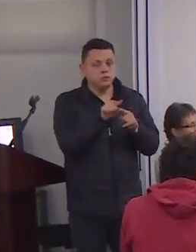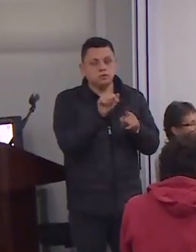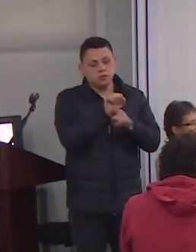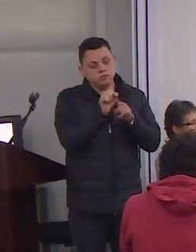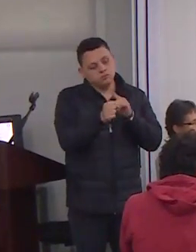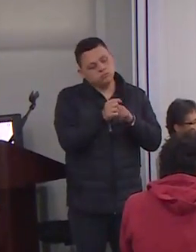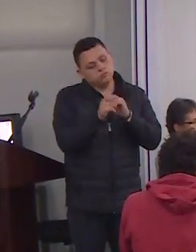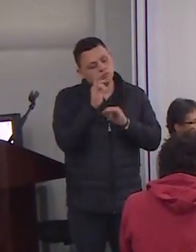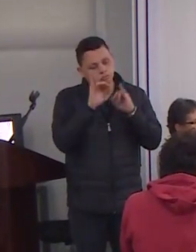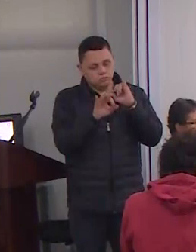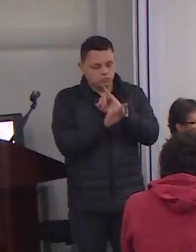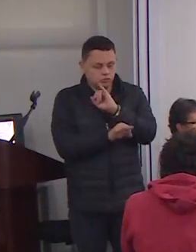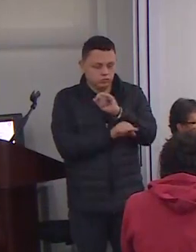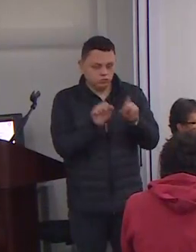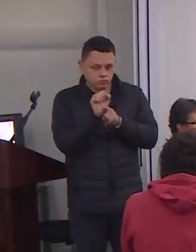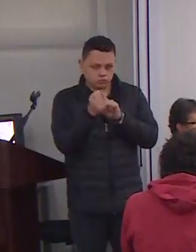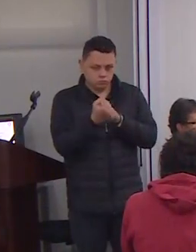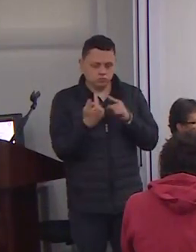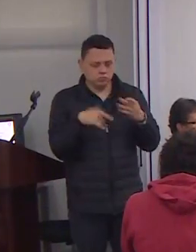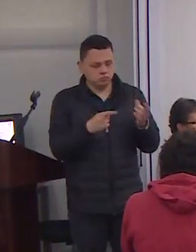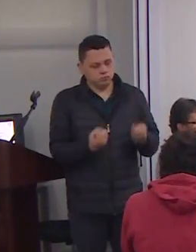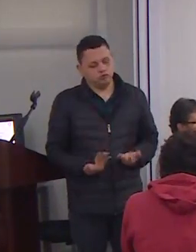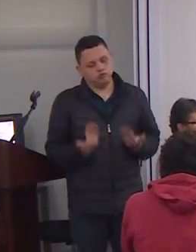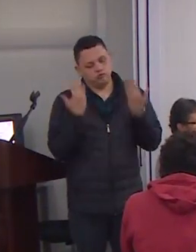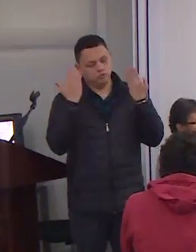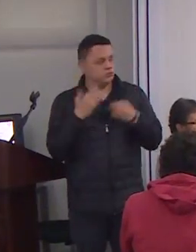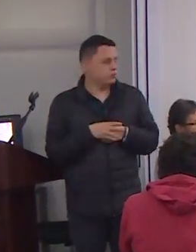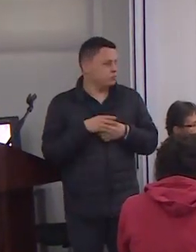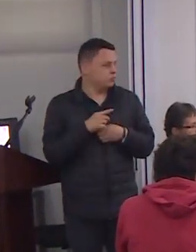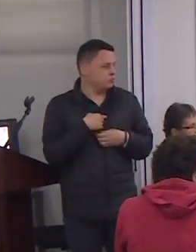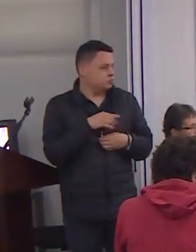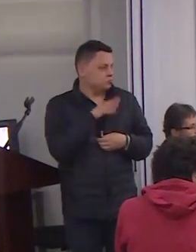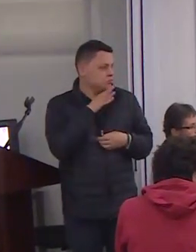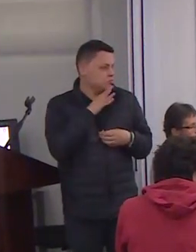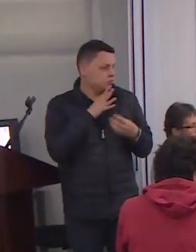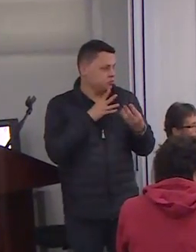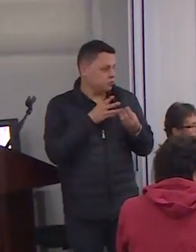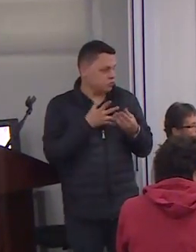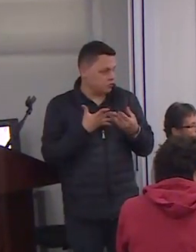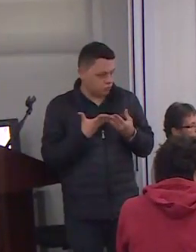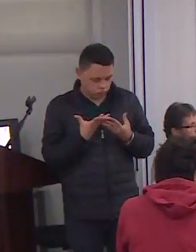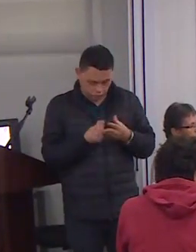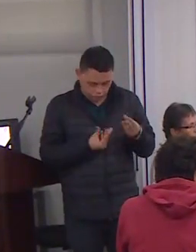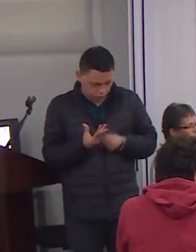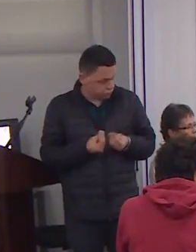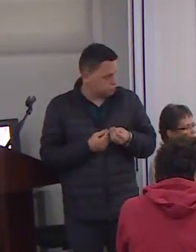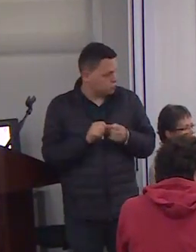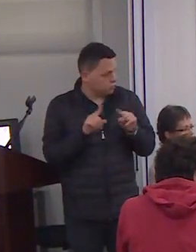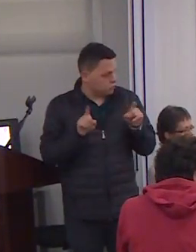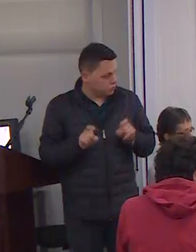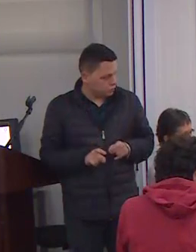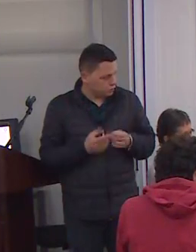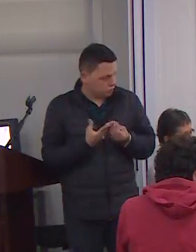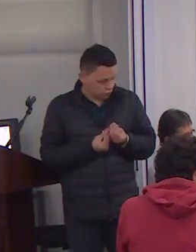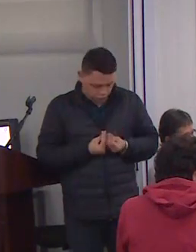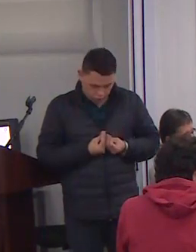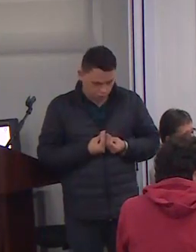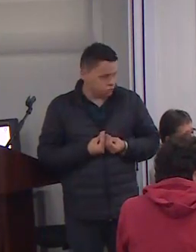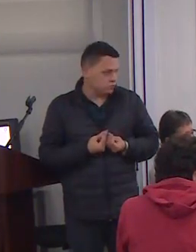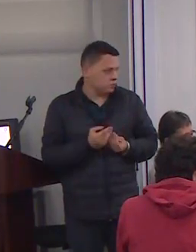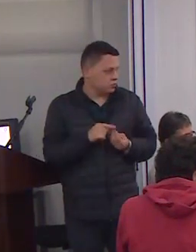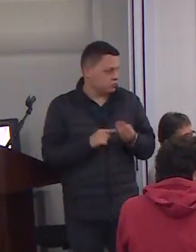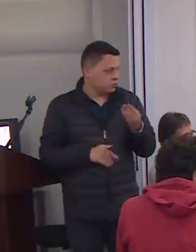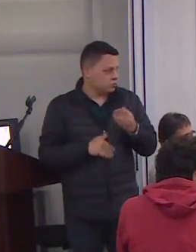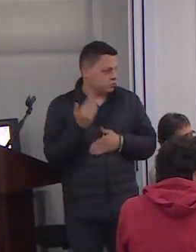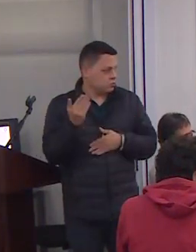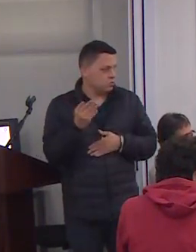que creo que a todos nos han enriquecido estamos agrupando aquí las preguntas entonces vamos a empezar por